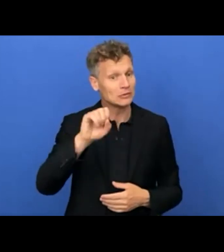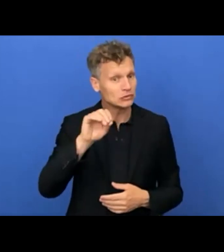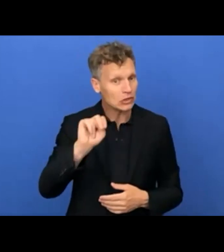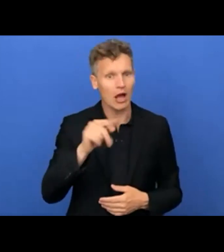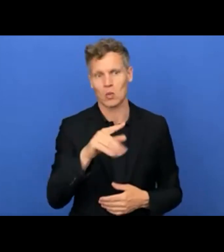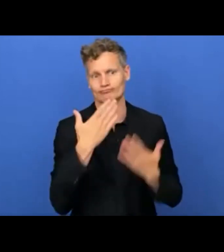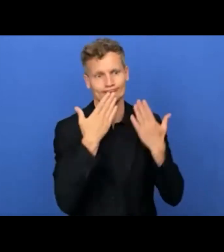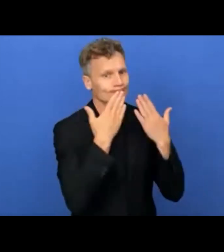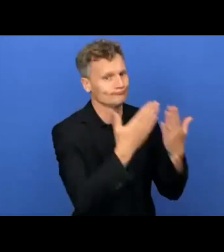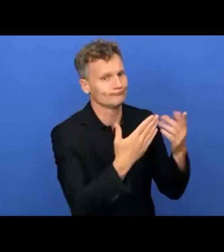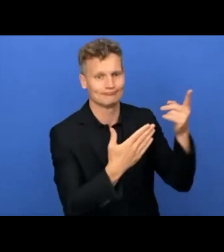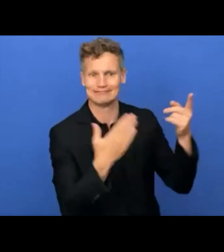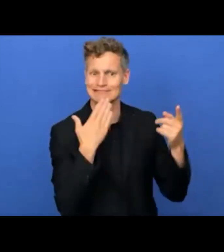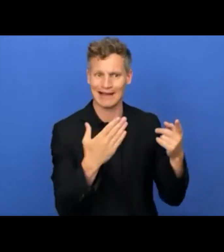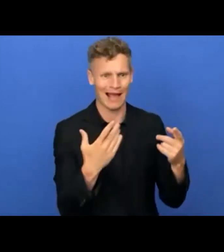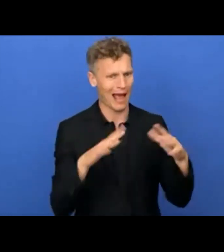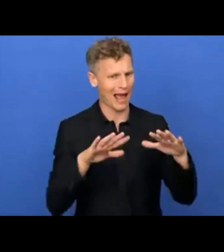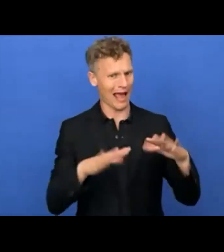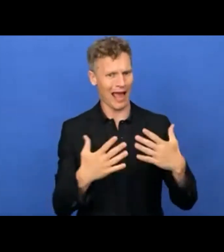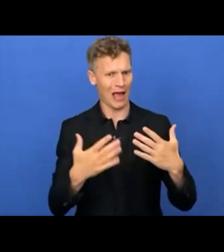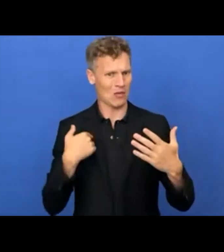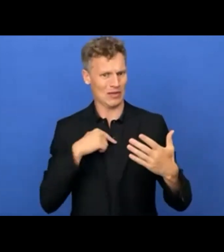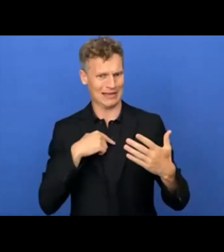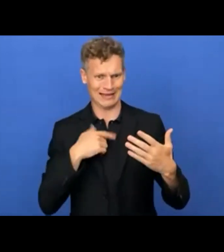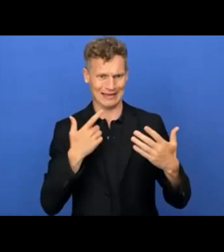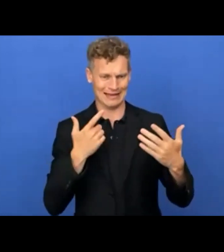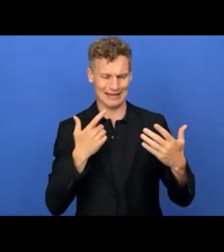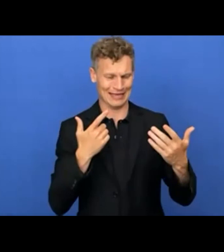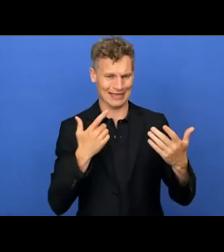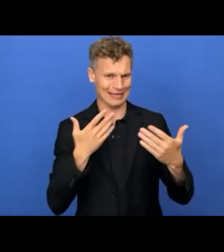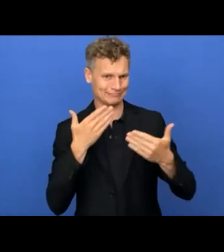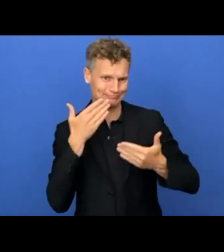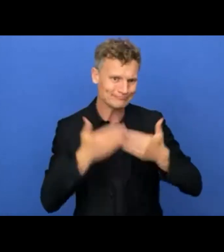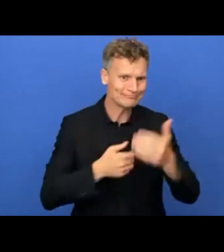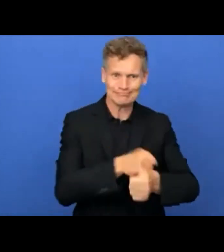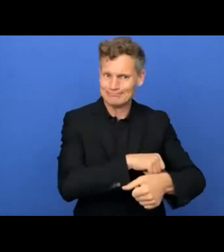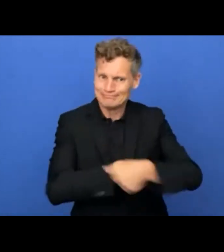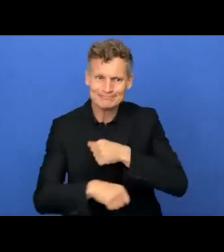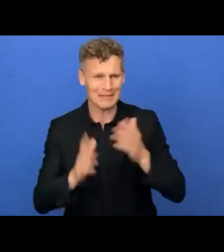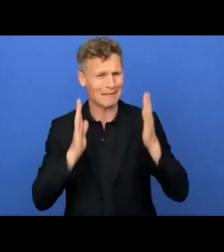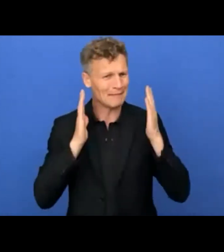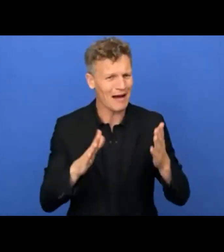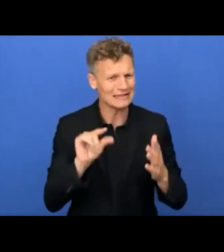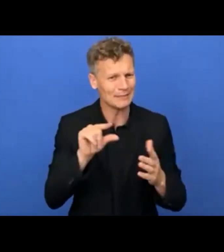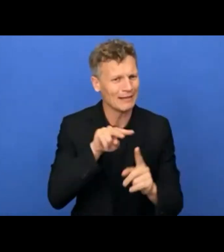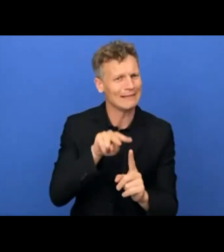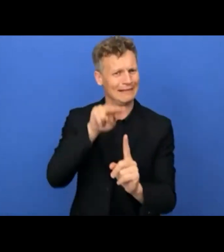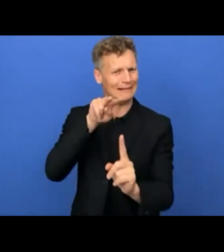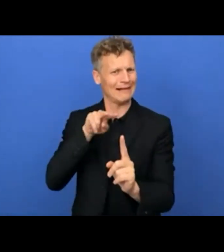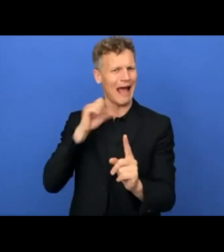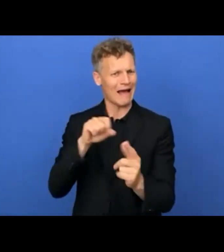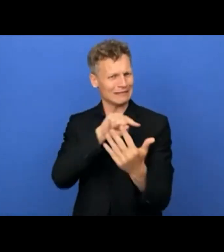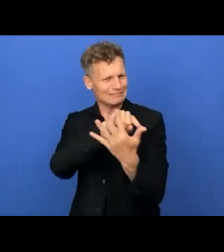le professeur Simpson également nous ont dit que pour adresser tous ces défis, il faut faire feu de tout bois. Si vous voulez, il